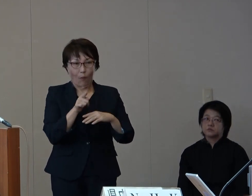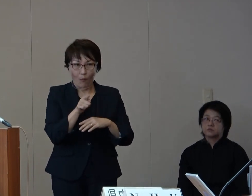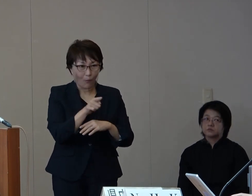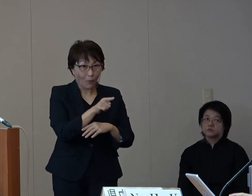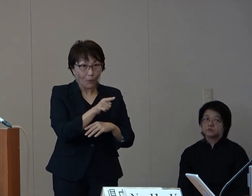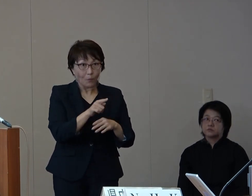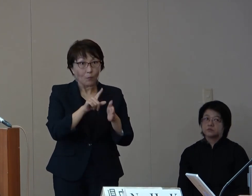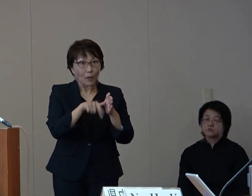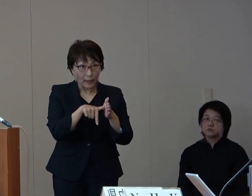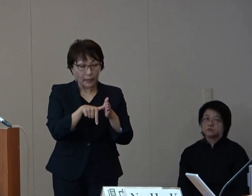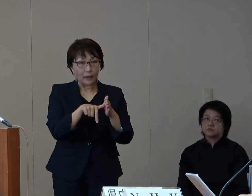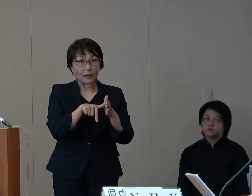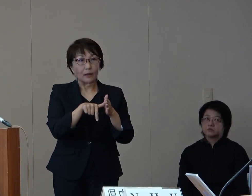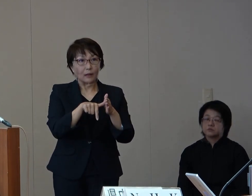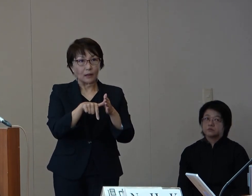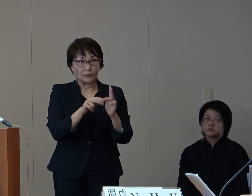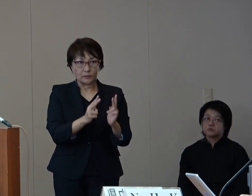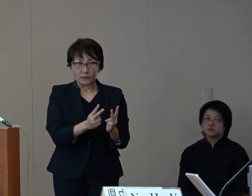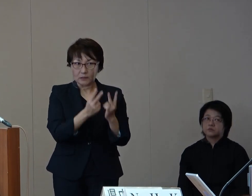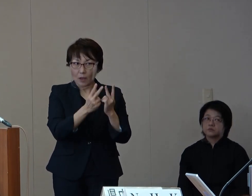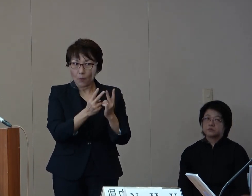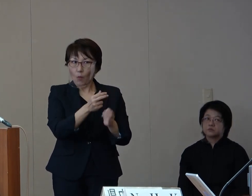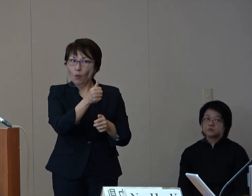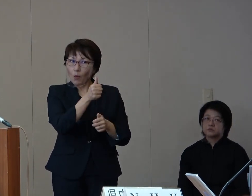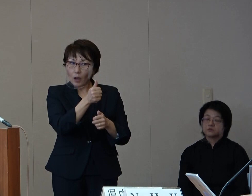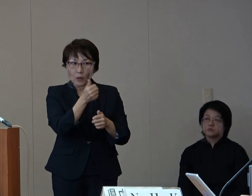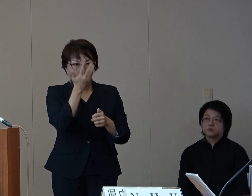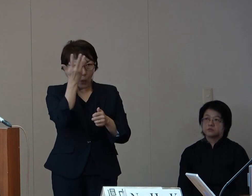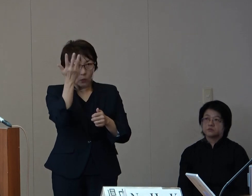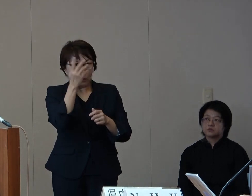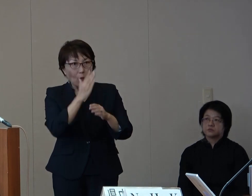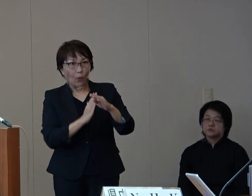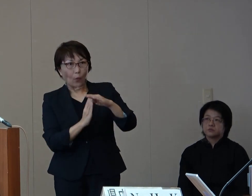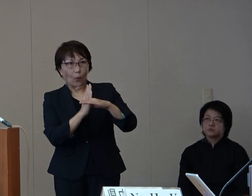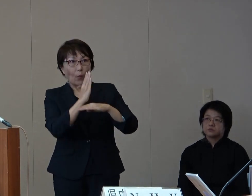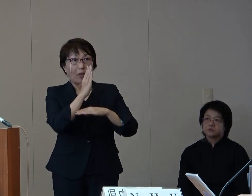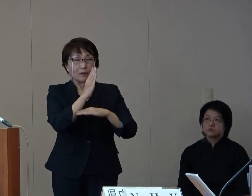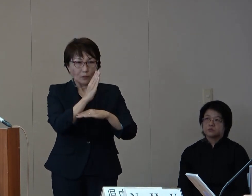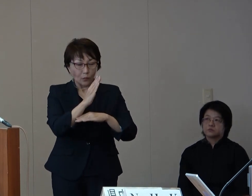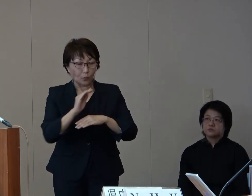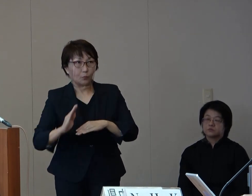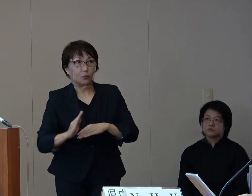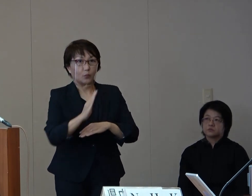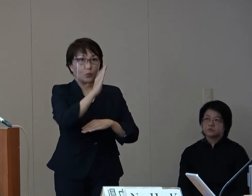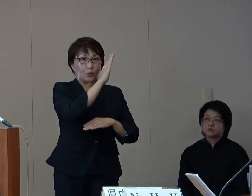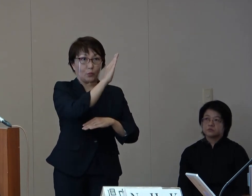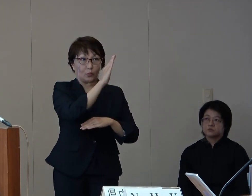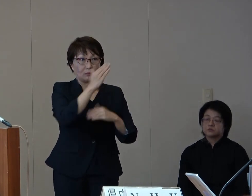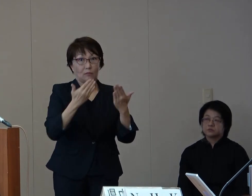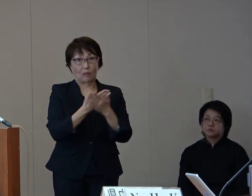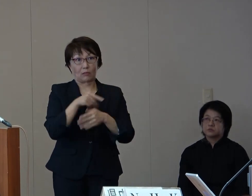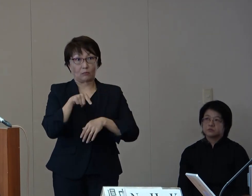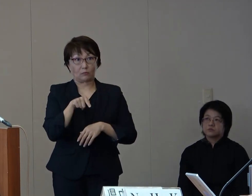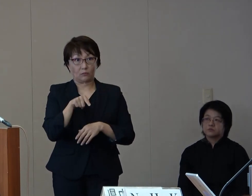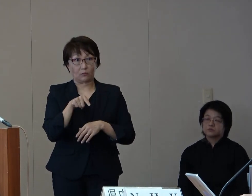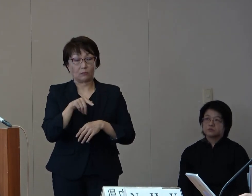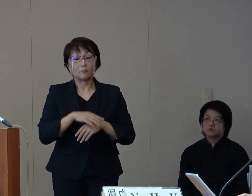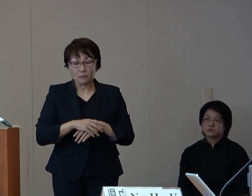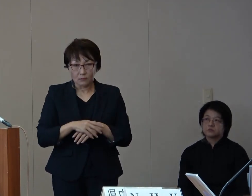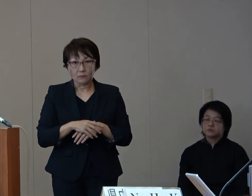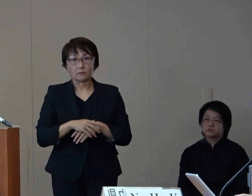けどこれがまあ専門家の予想を上回る急拡大になっているということそれから